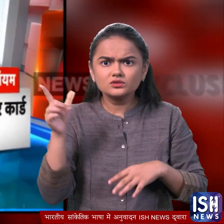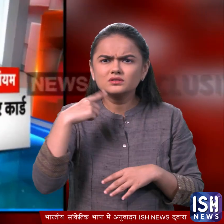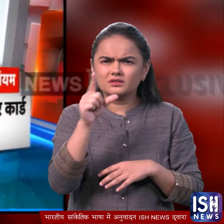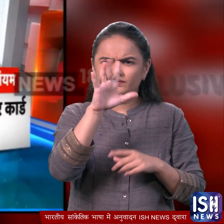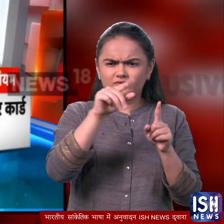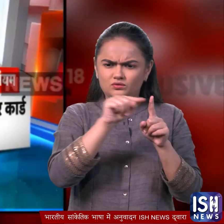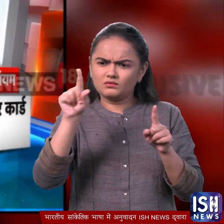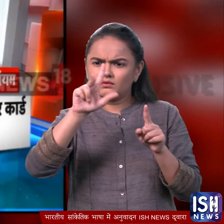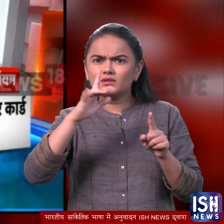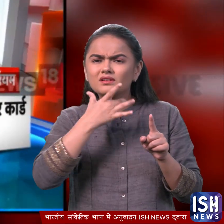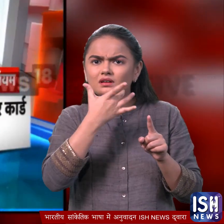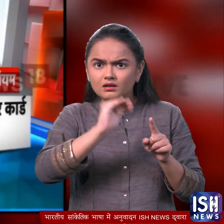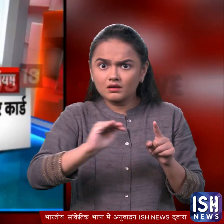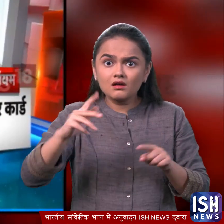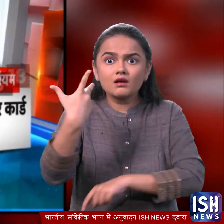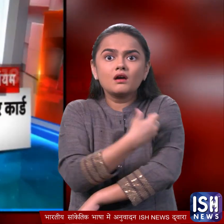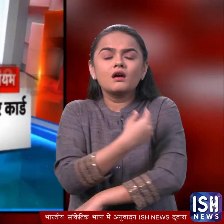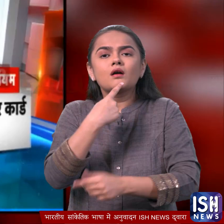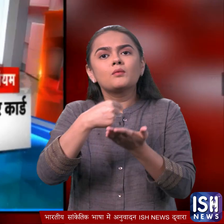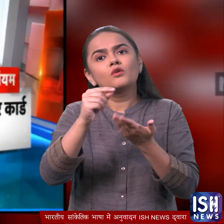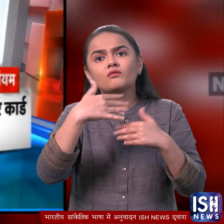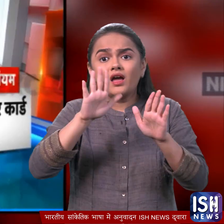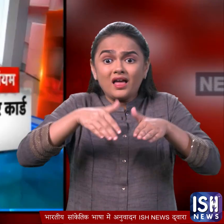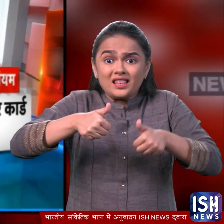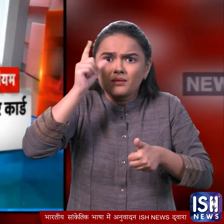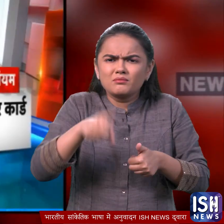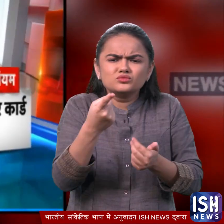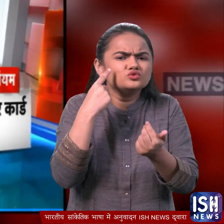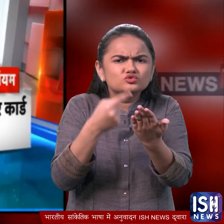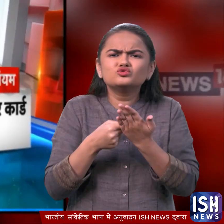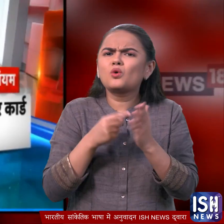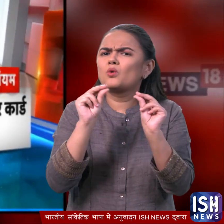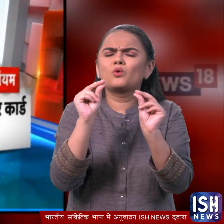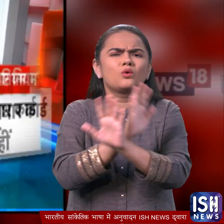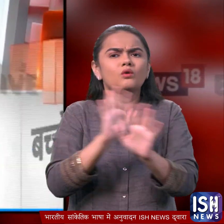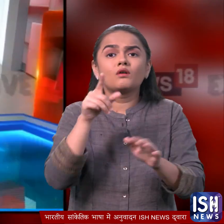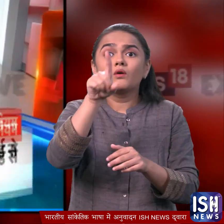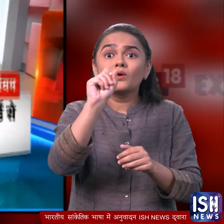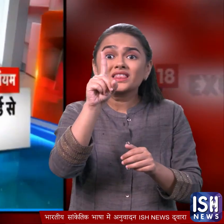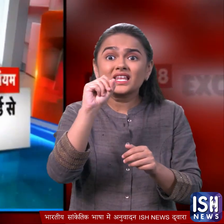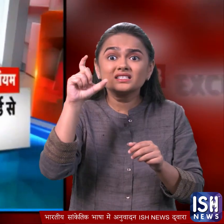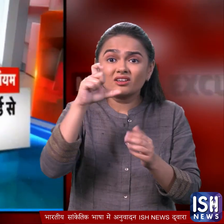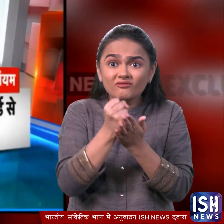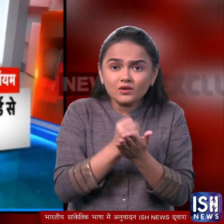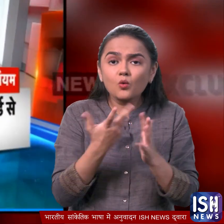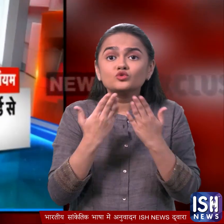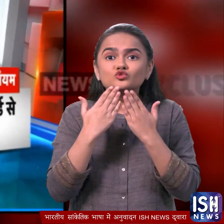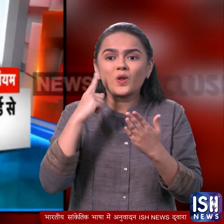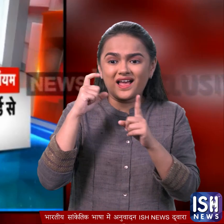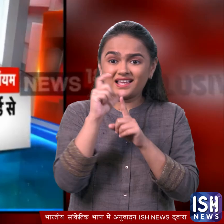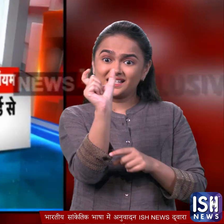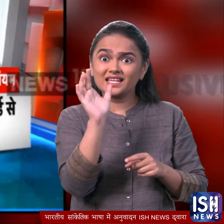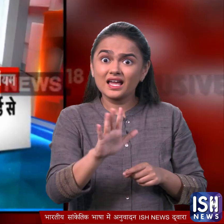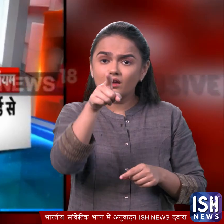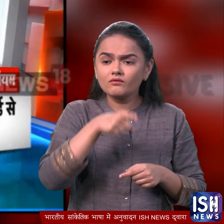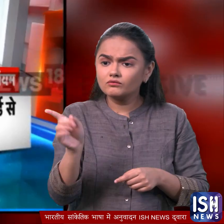कि 15 से 18 साल के बच्चों को वैक्सीन के लिए आधार कार्ड की जरूरत नहीं होगी, बल्कि उनके 10वीं के सर्टिफिकेट या स्कूल के आईडी